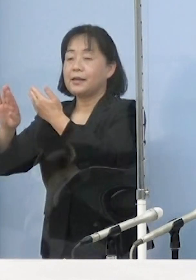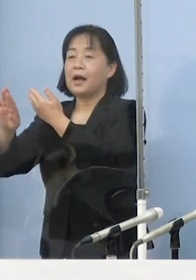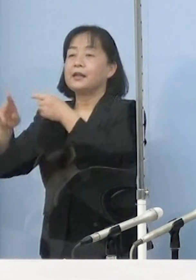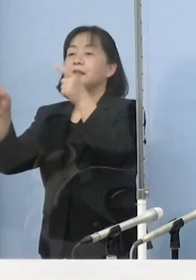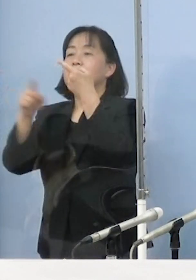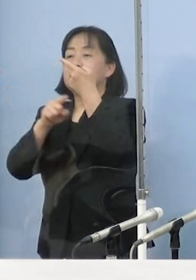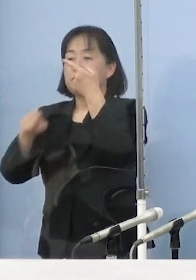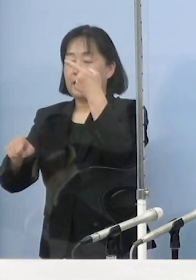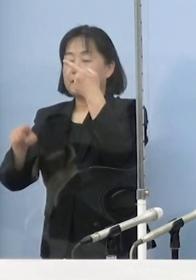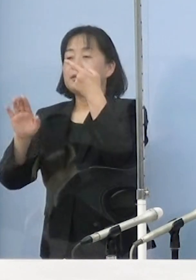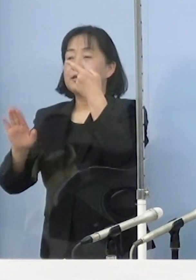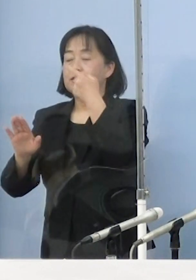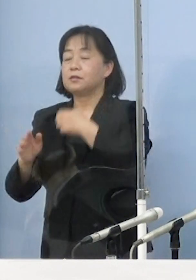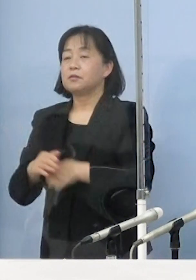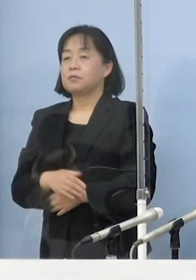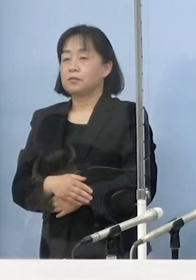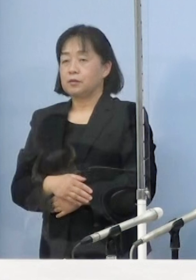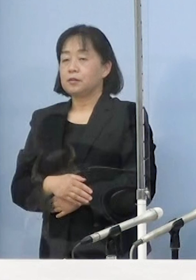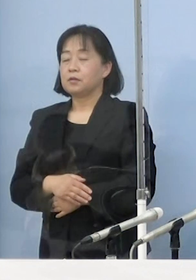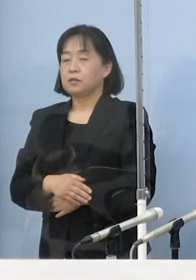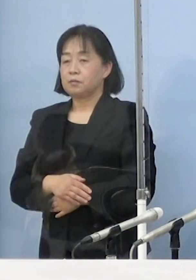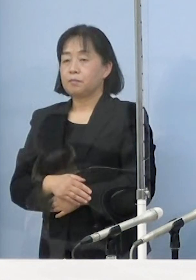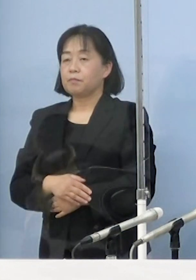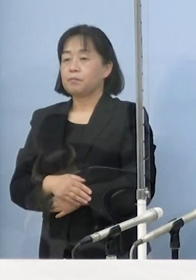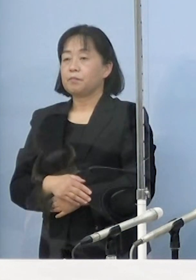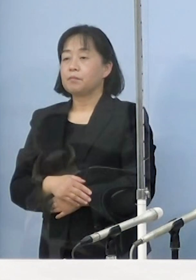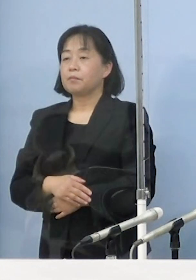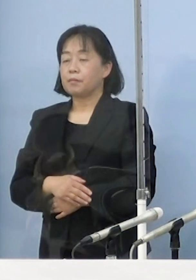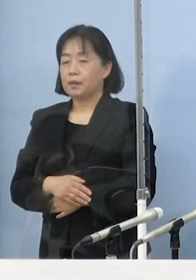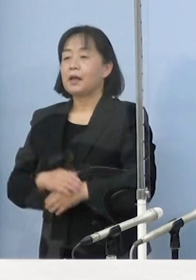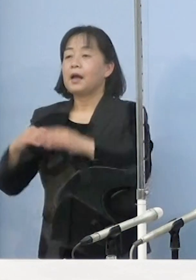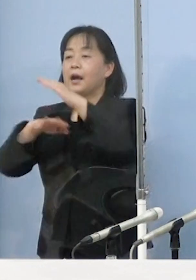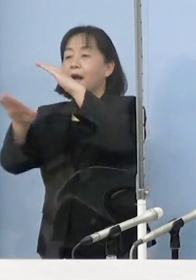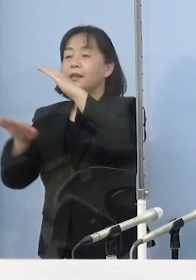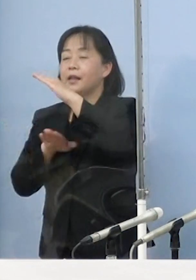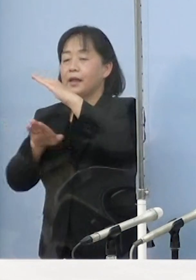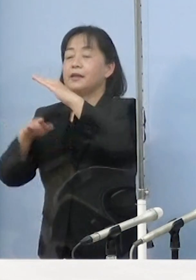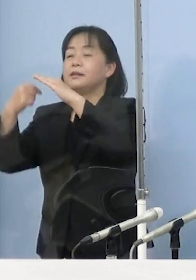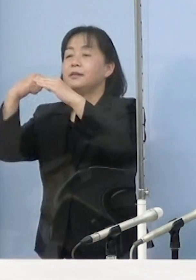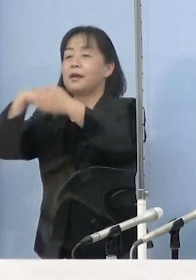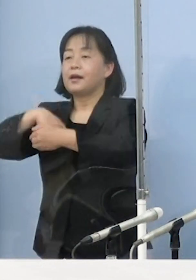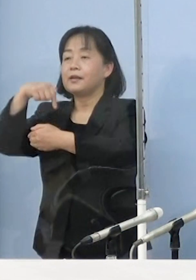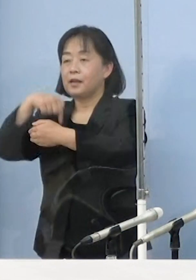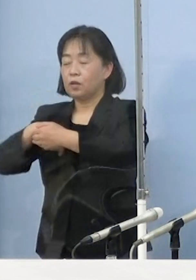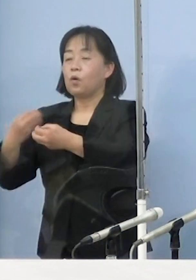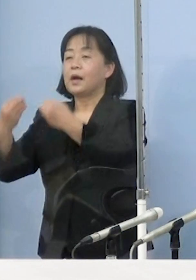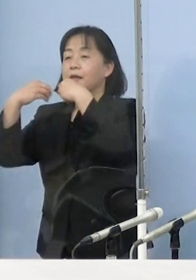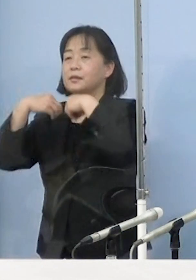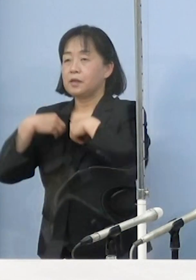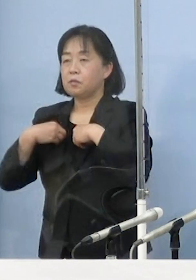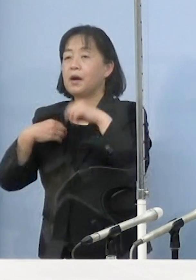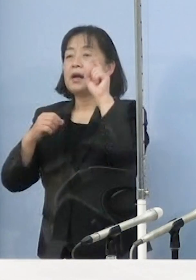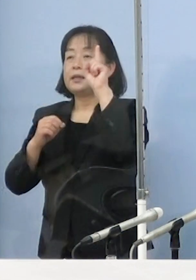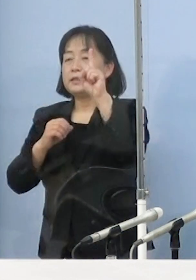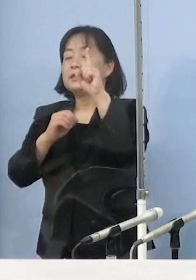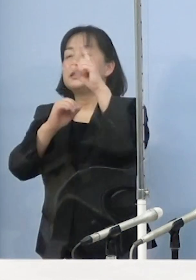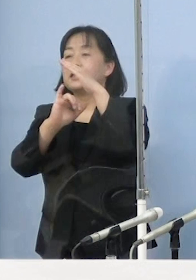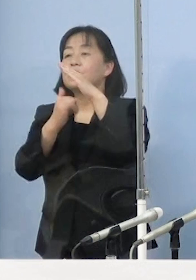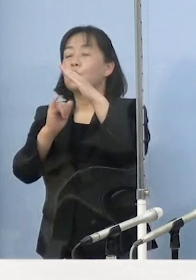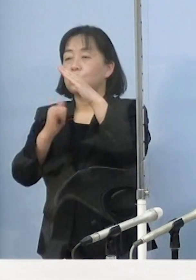となります。なお最軽となりますが、家庭内感染、1家族2名とな